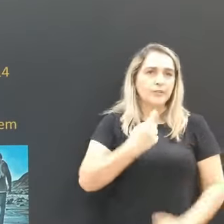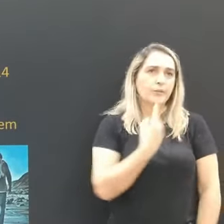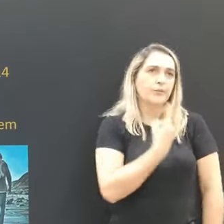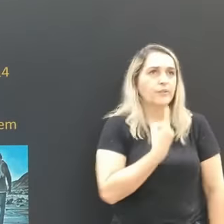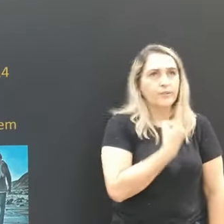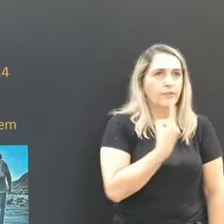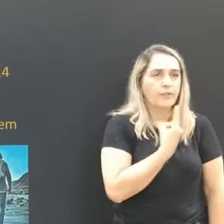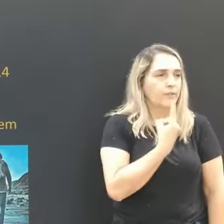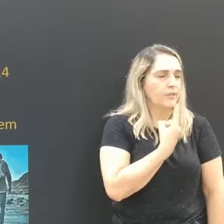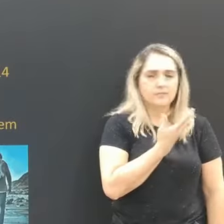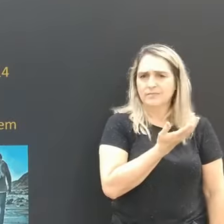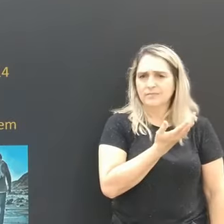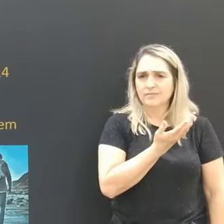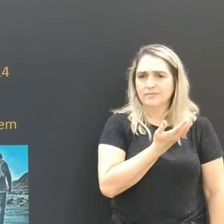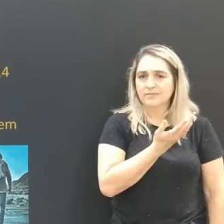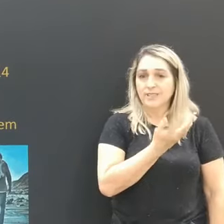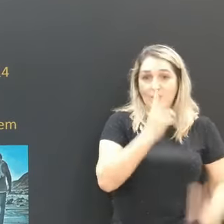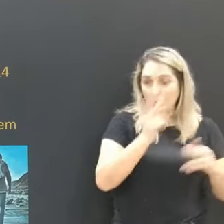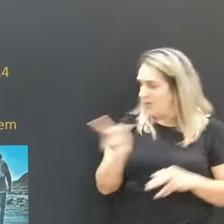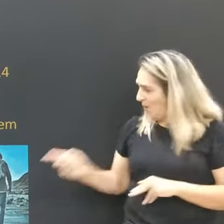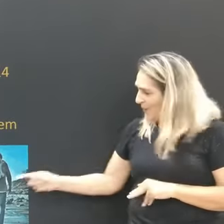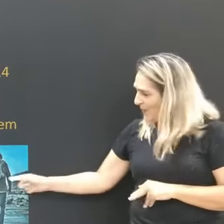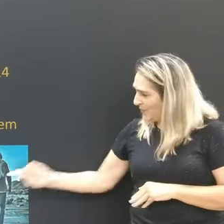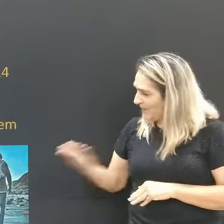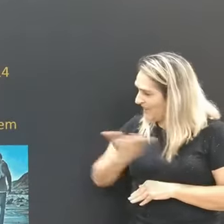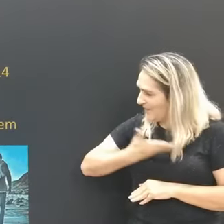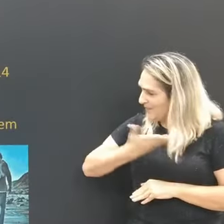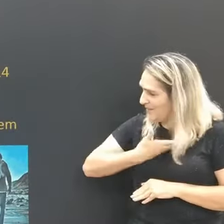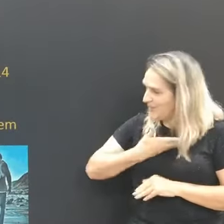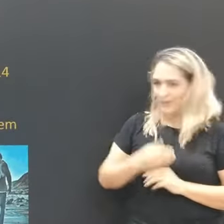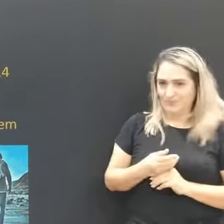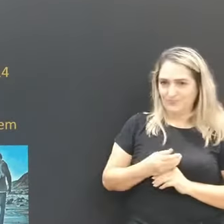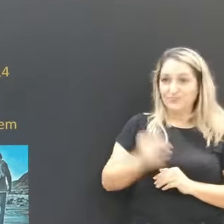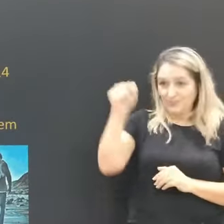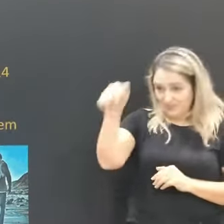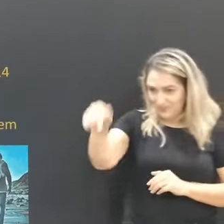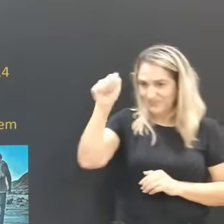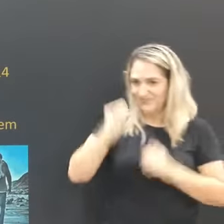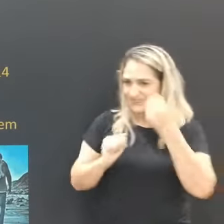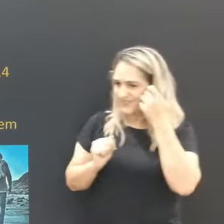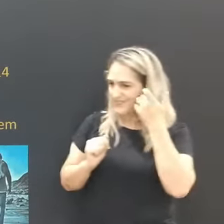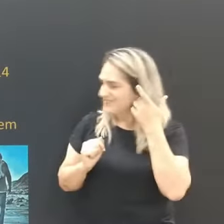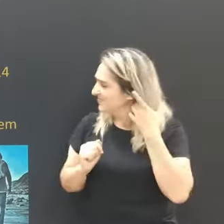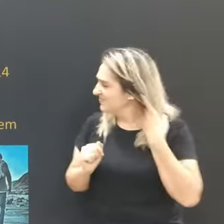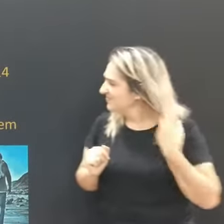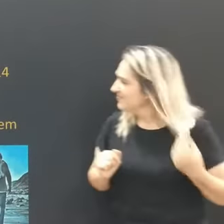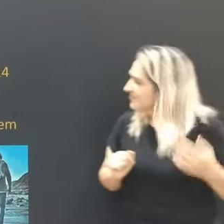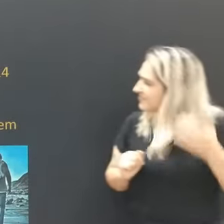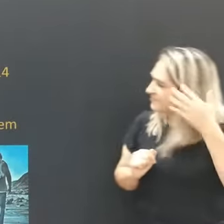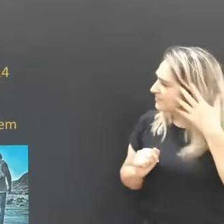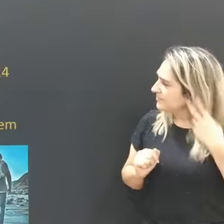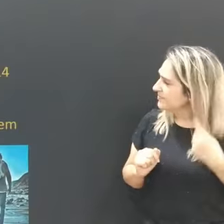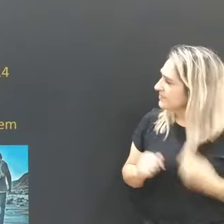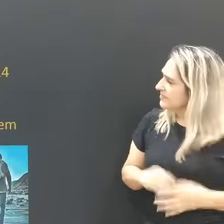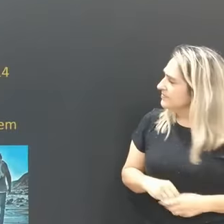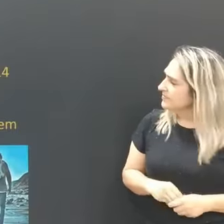coração para o Senhor como amigo, conversar com ele, ele nos atende. Não precisamos estar sozinho. Deus quer ser o nosso amigo.